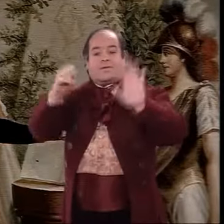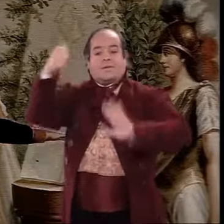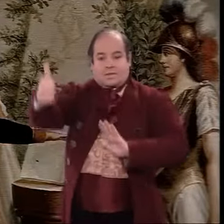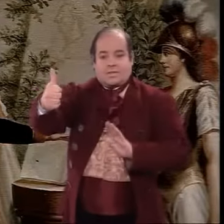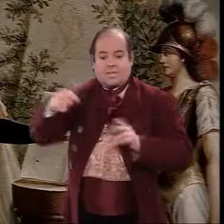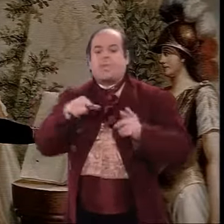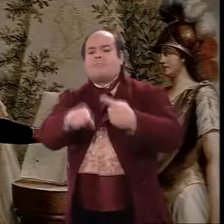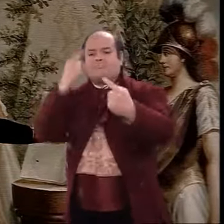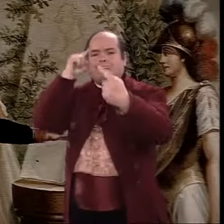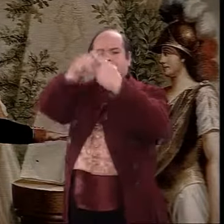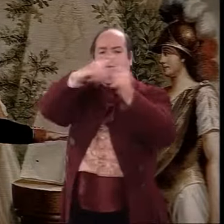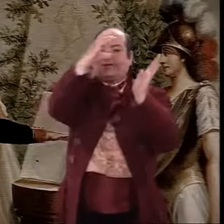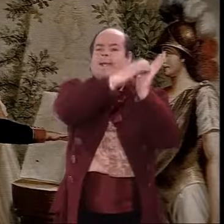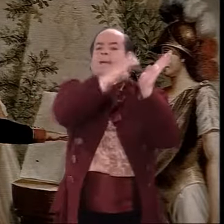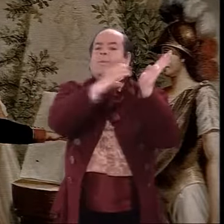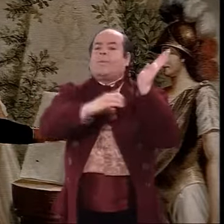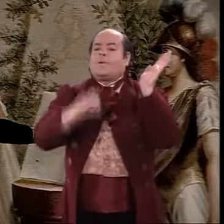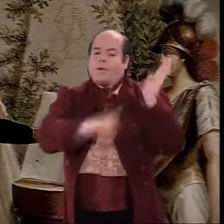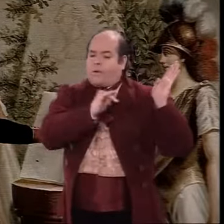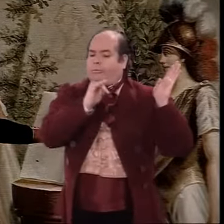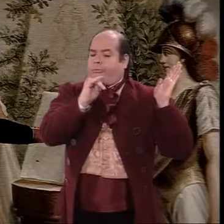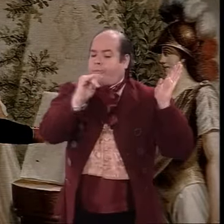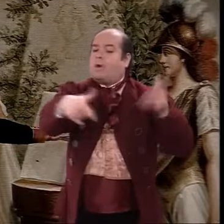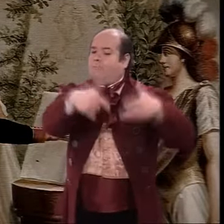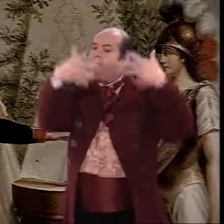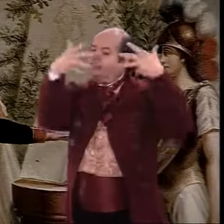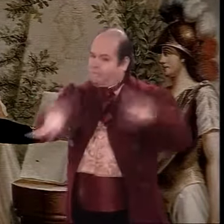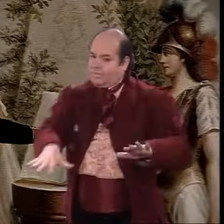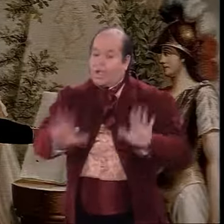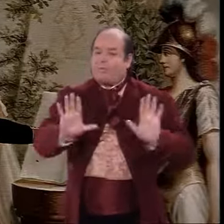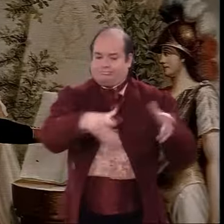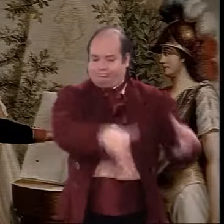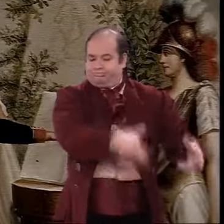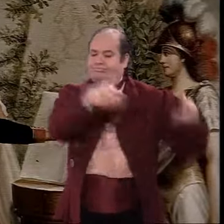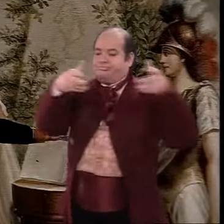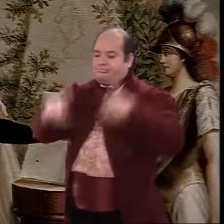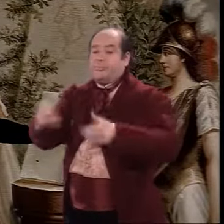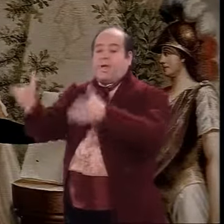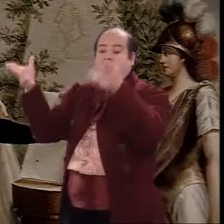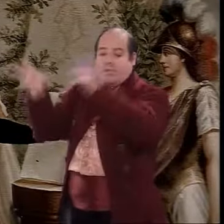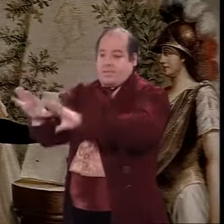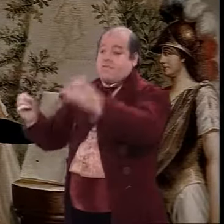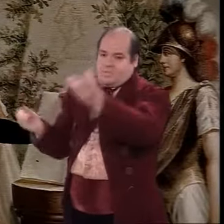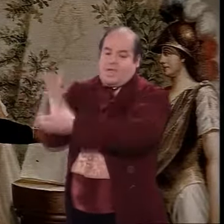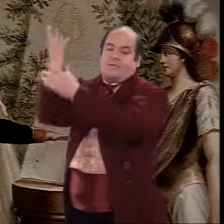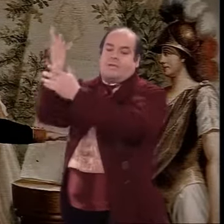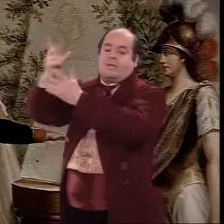Le 30 septembre 1791, l'Assemblée constituante, qui s'est acquittée de sa mission, a donné une constitution à la